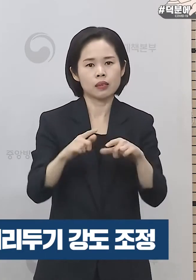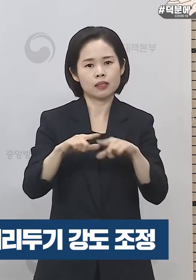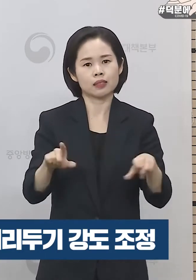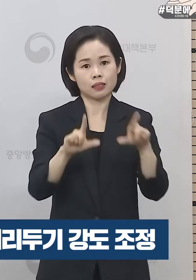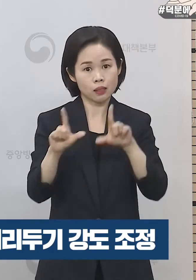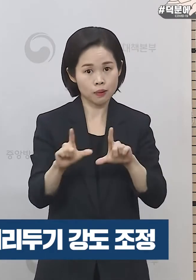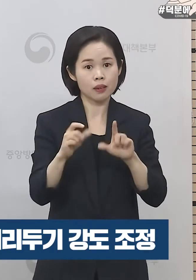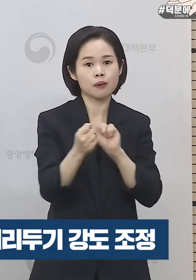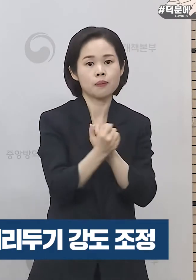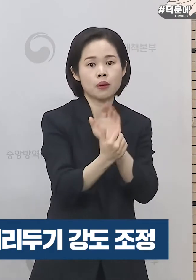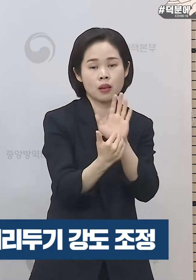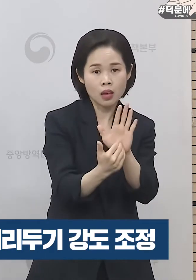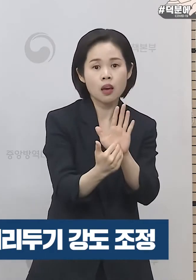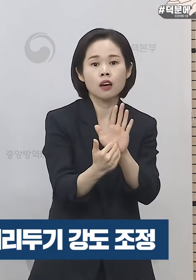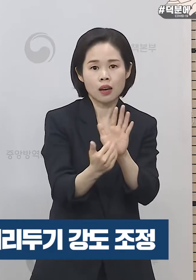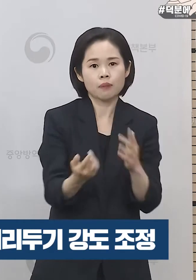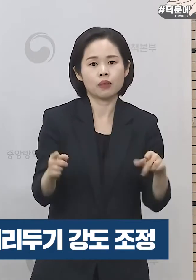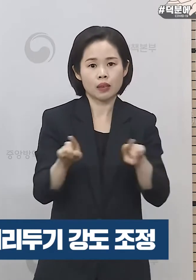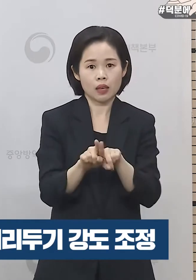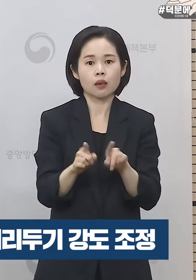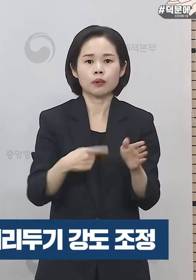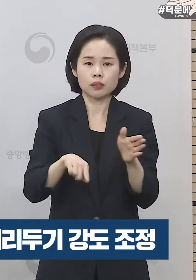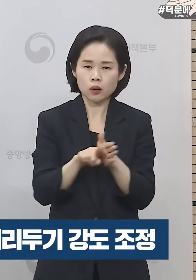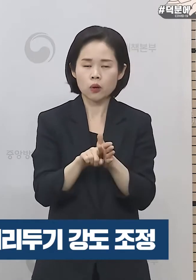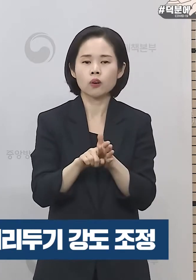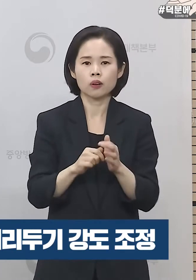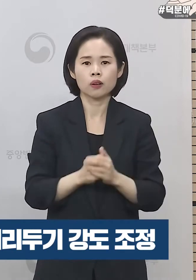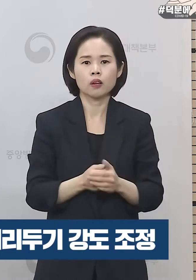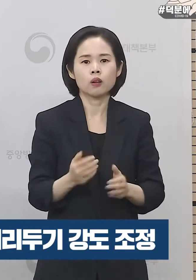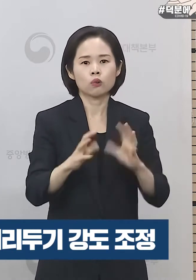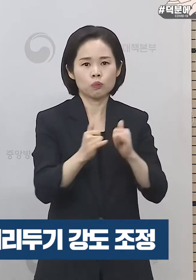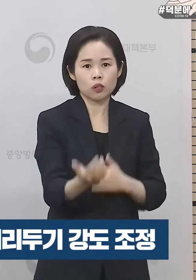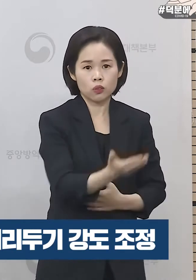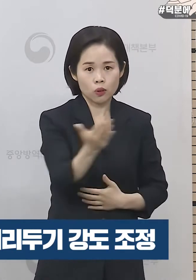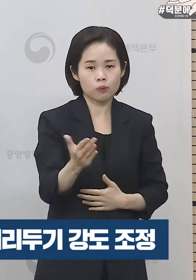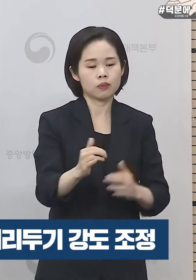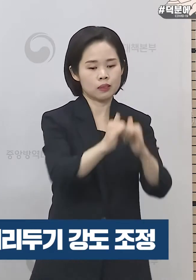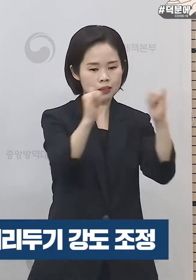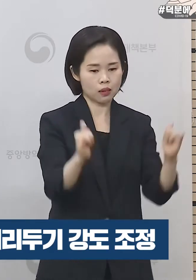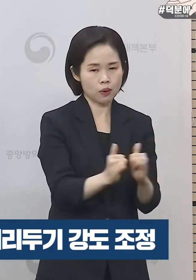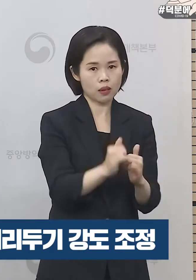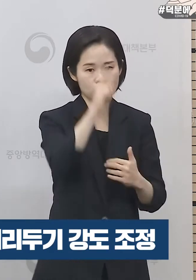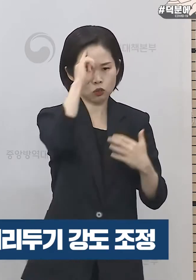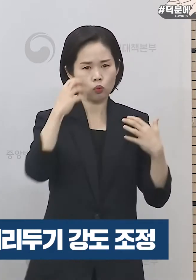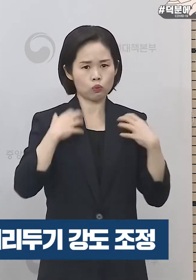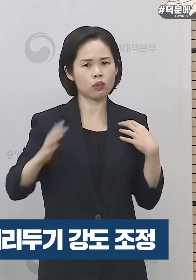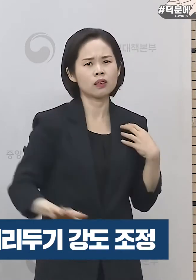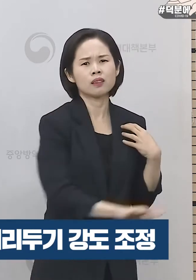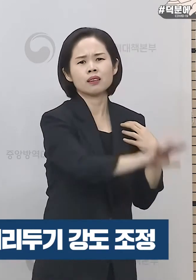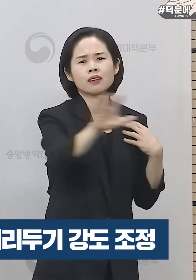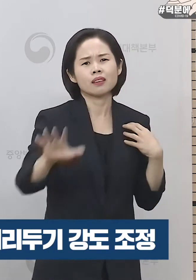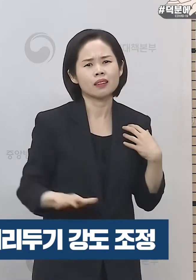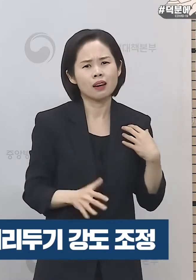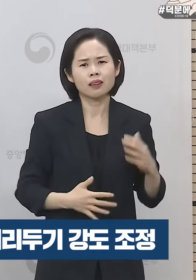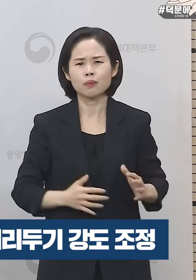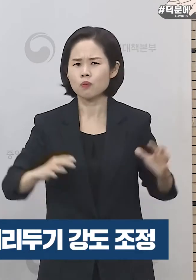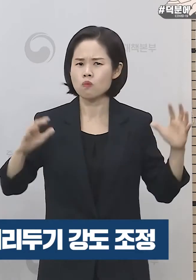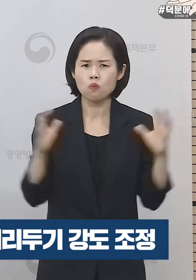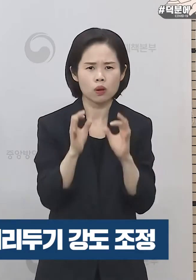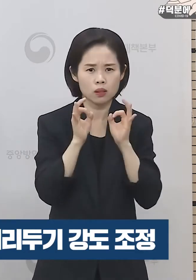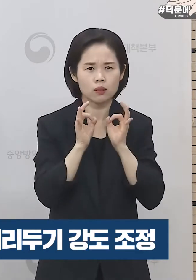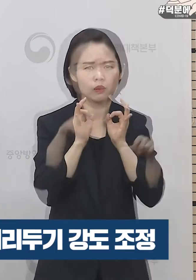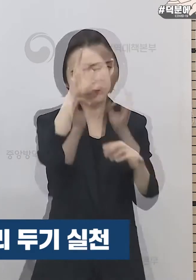계속 유지하기 위해 국민 개개인과 사회와 정부가 함께 노력하는 것이 필요하다 는 그런